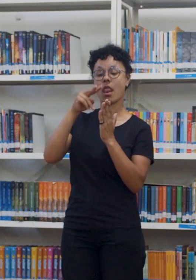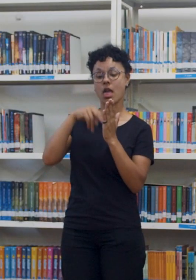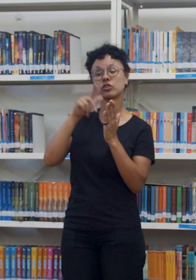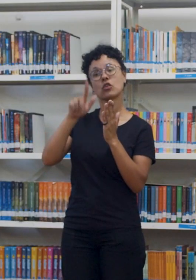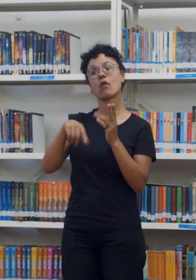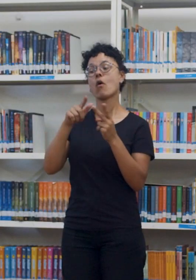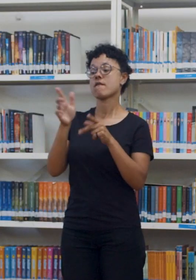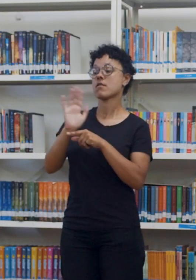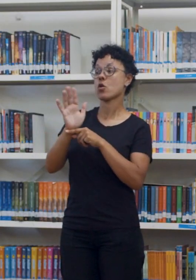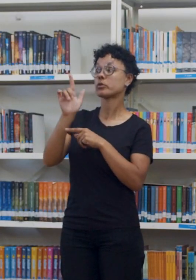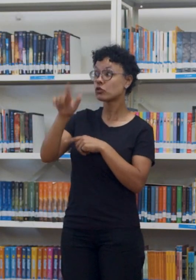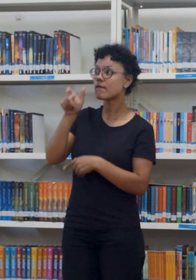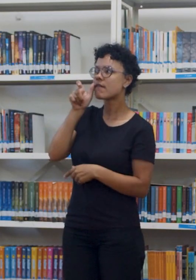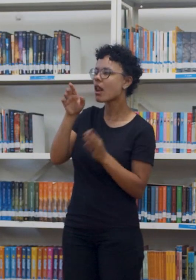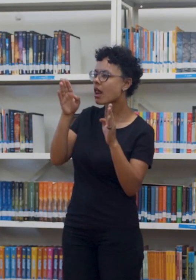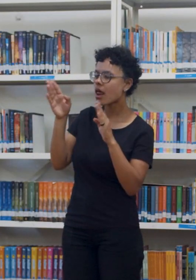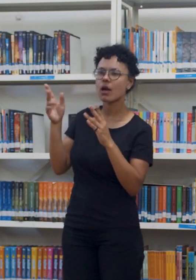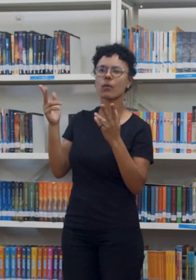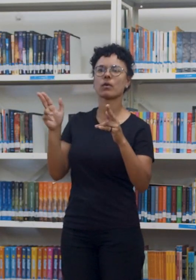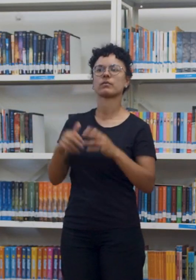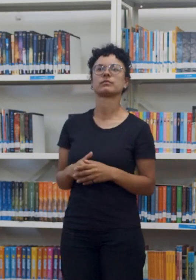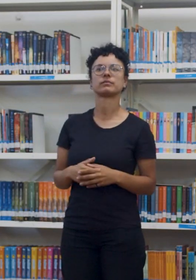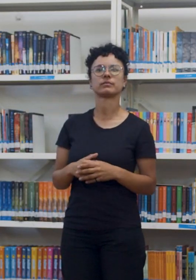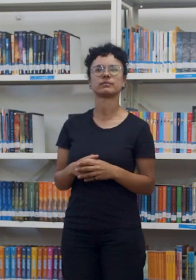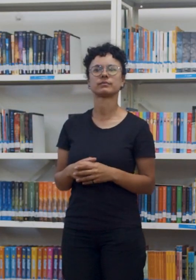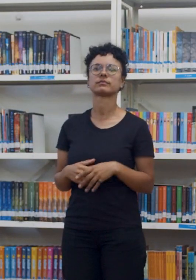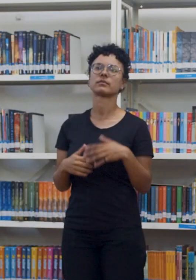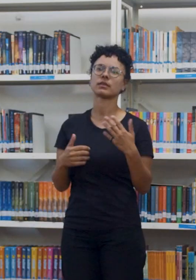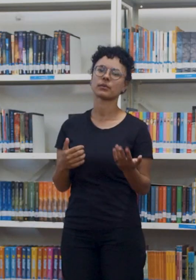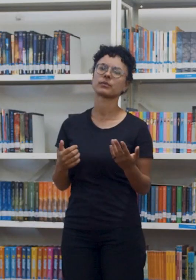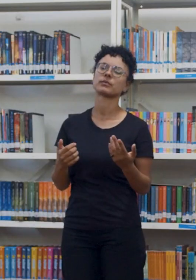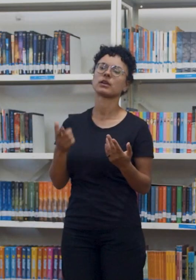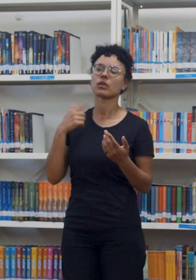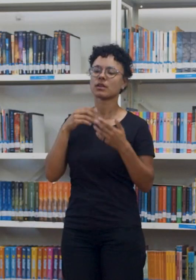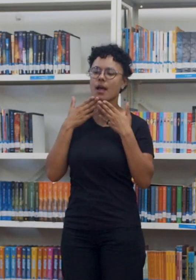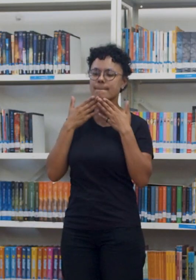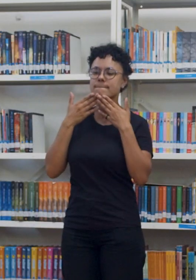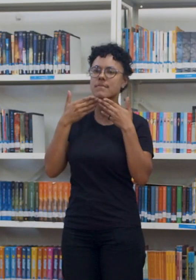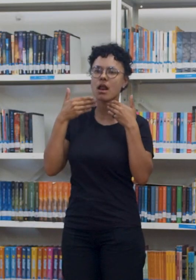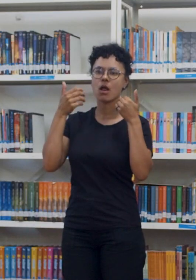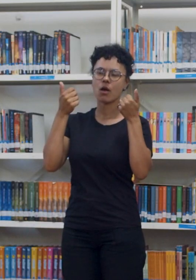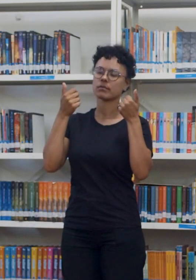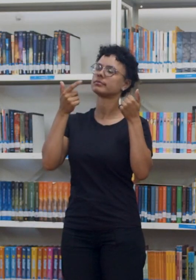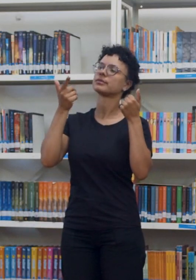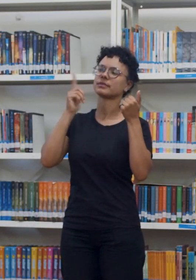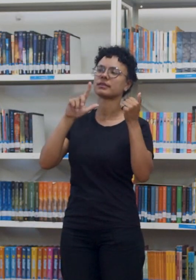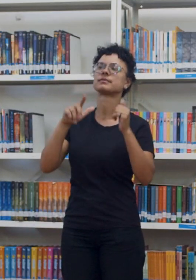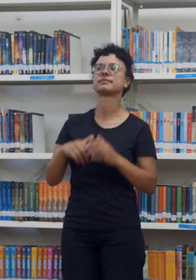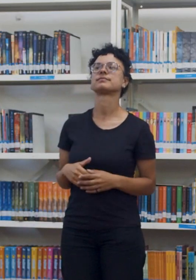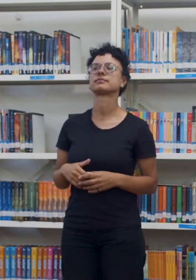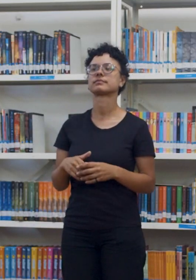filme pela segunda vez, a gente relê. E aí a gente aprimora. Sempre melhor.